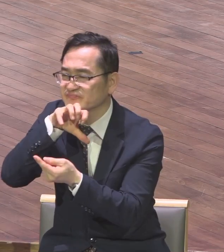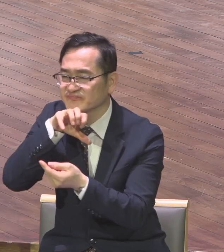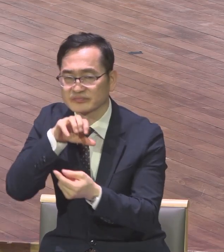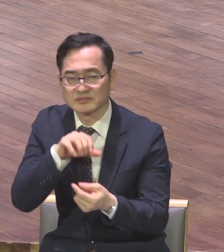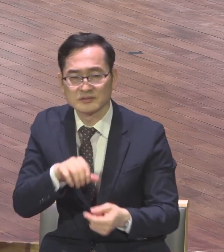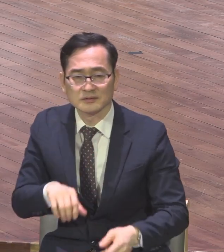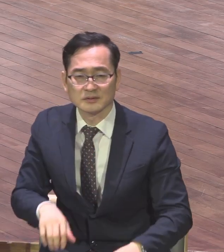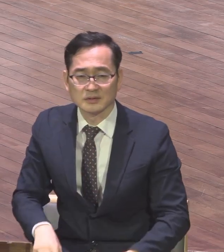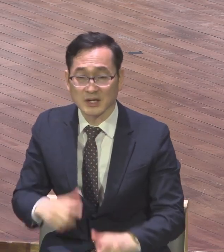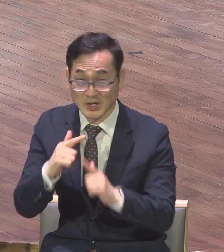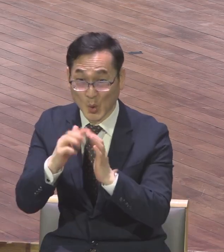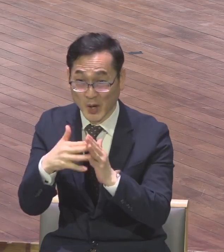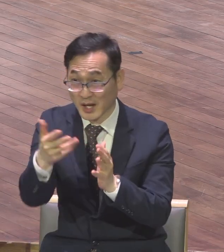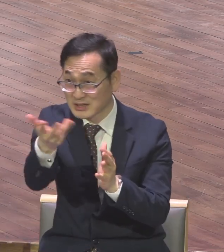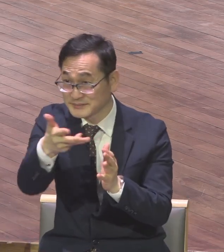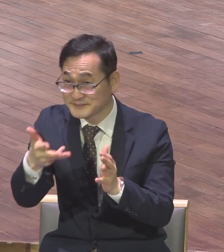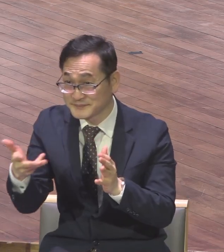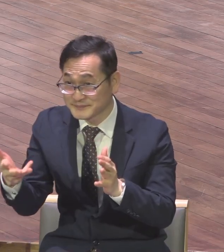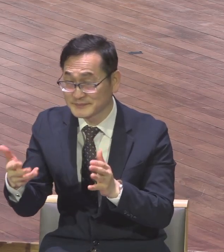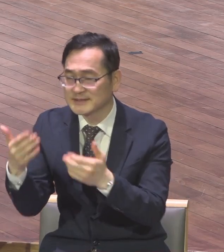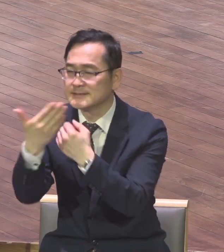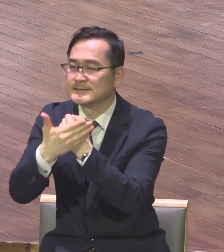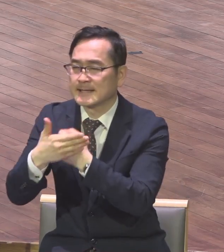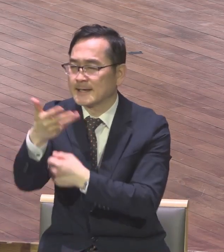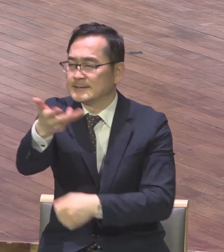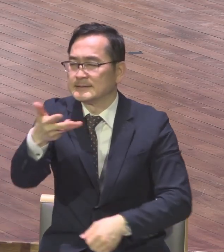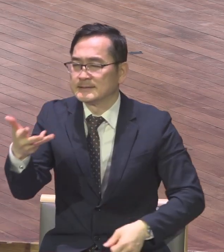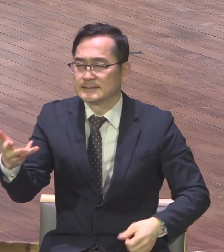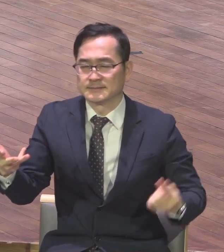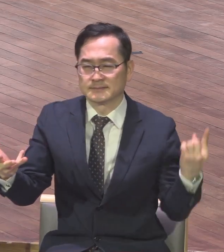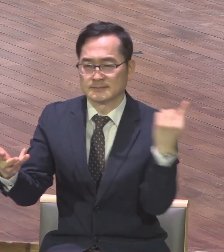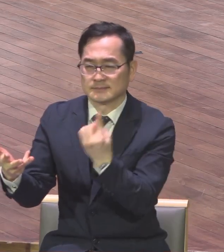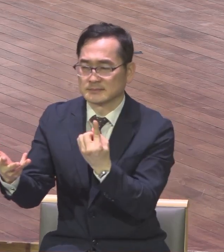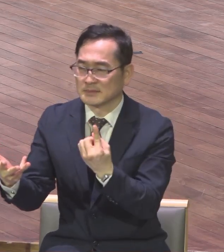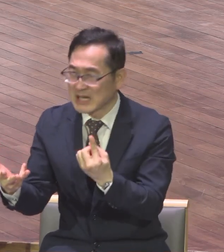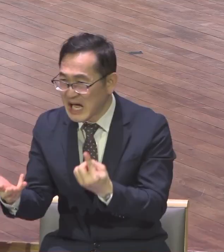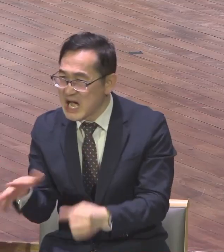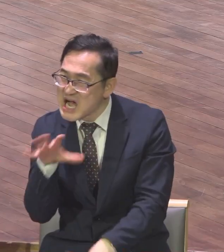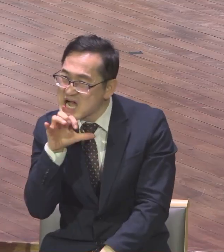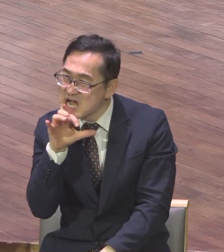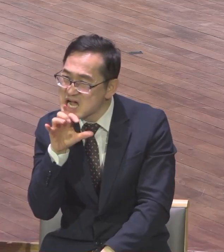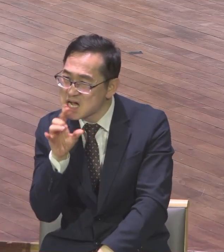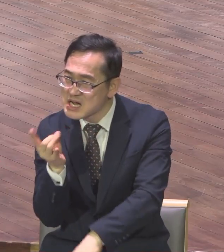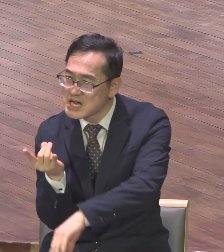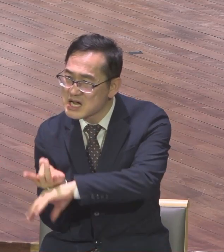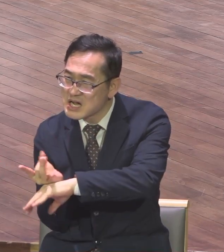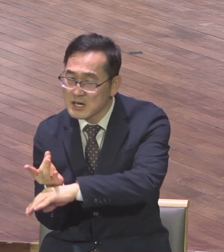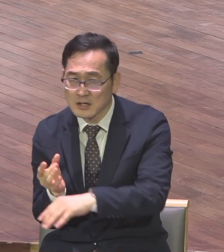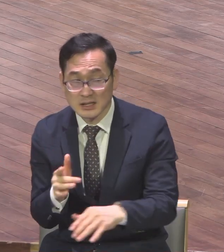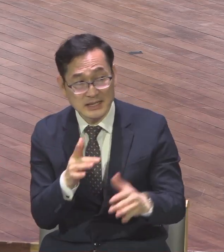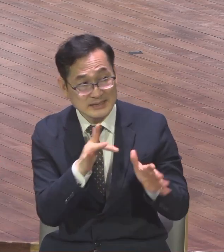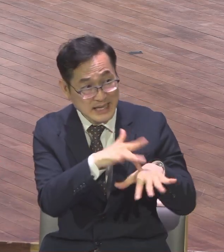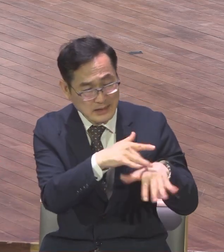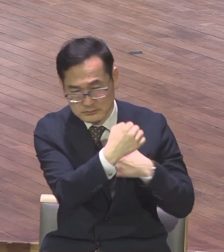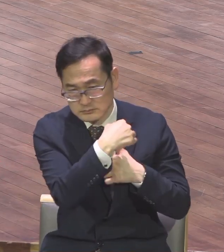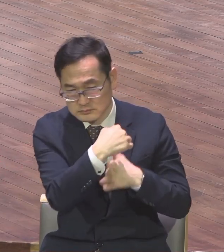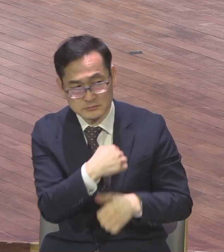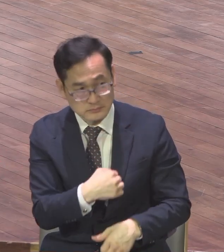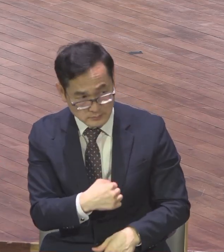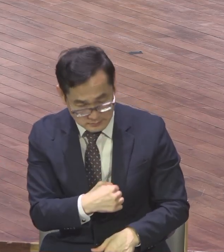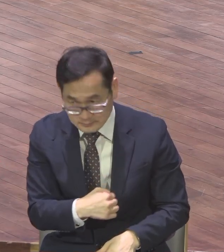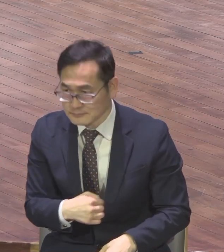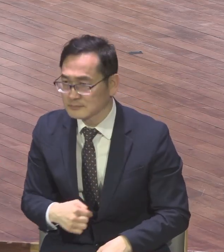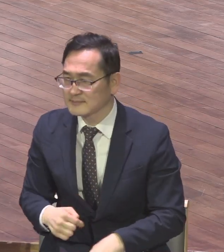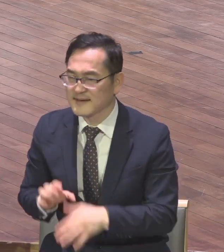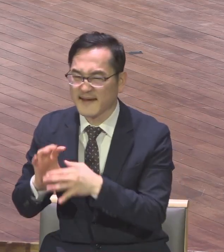교회 흐름을 다 끊어버려. 은혜로운 교회 부흥의 흐름을 끊어버려. 사단이 시킵니다. 그렇게 해서 계속